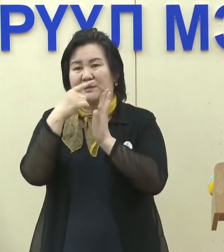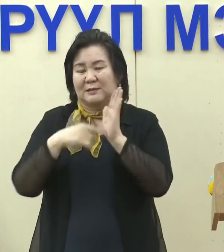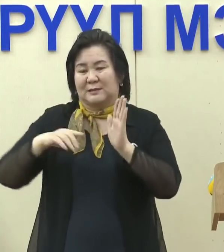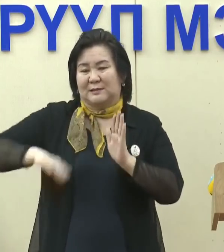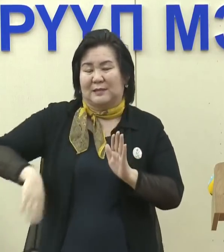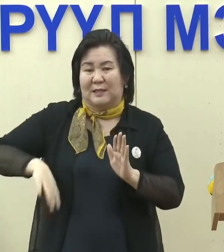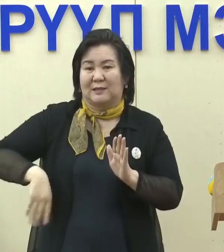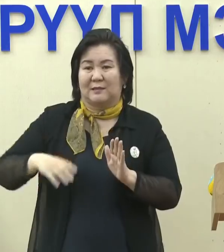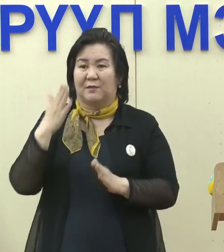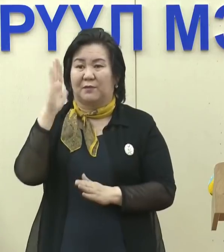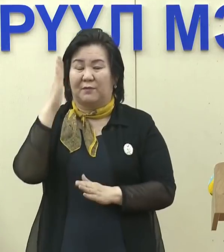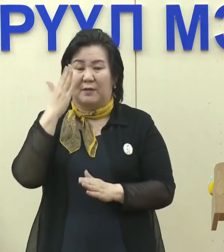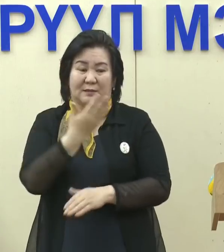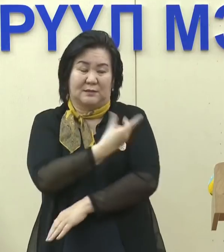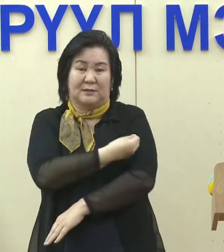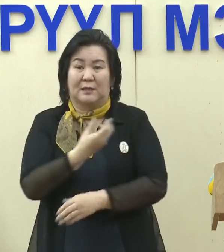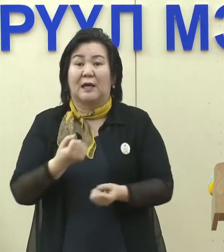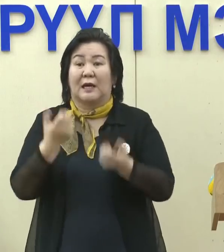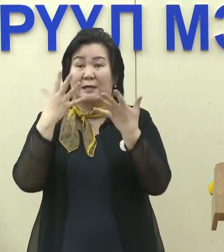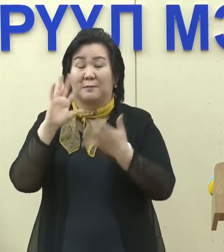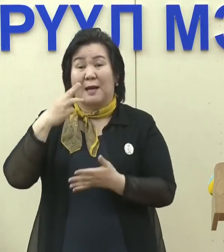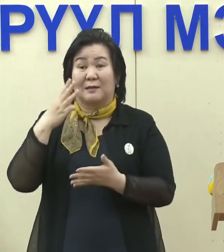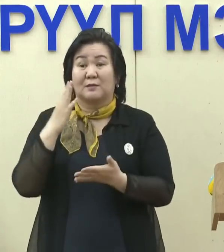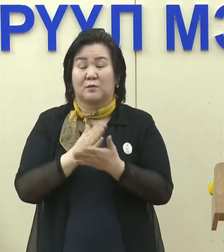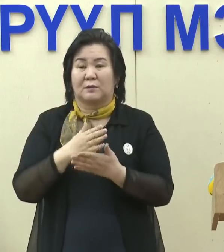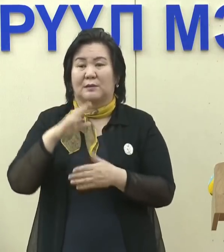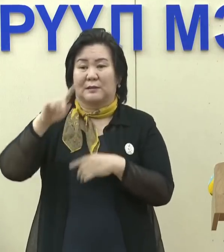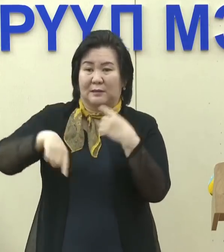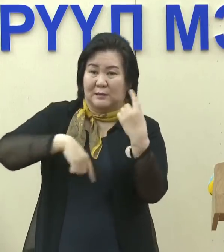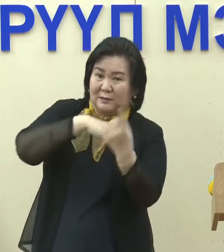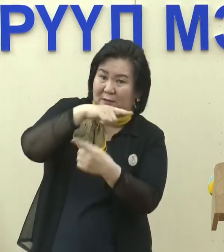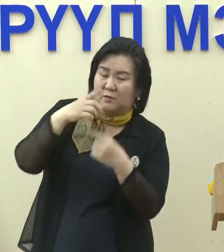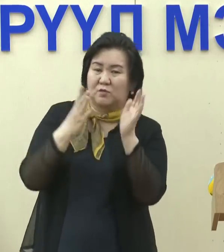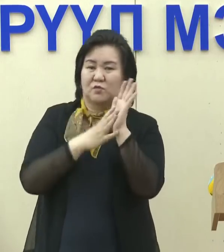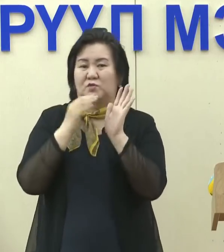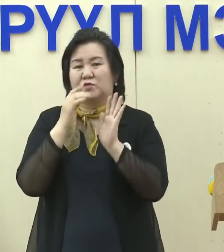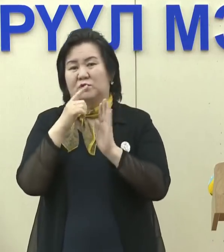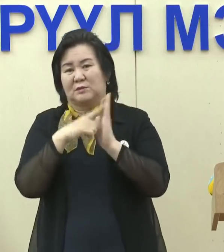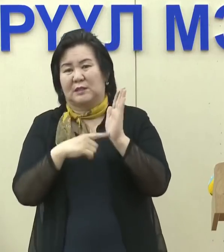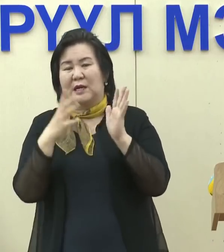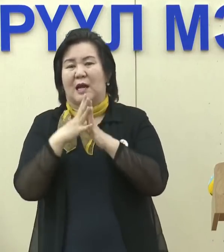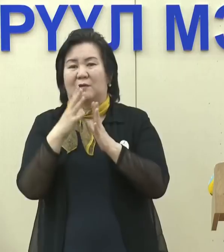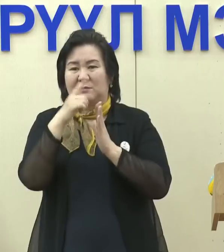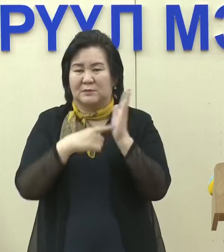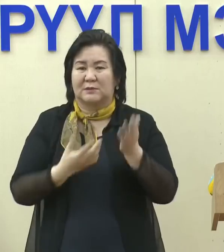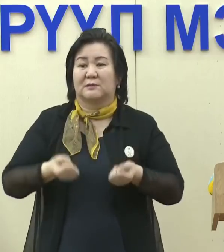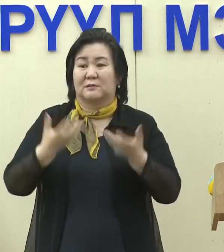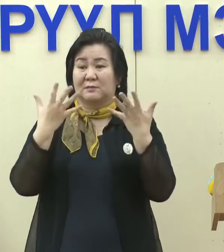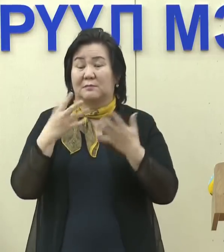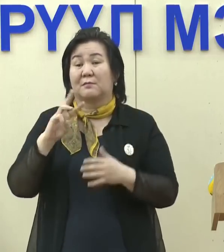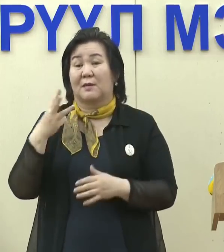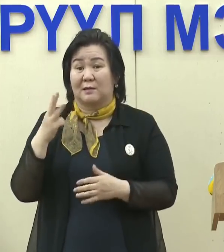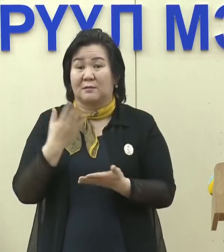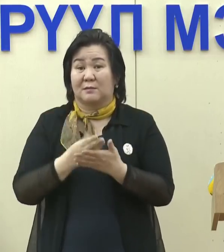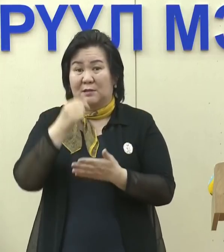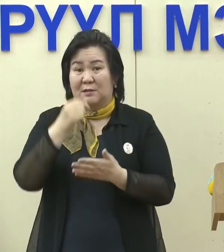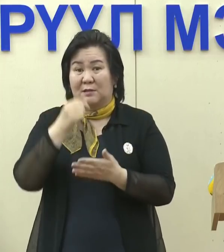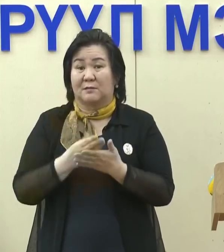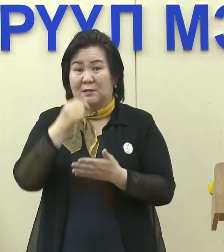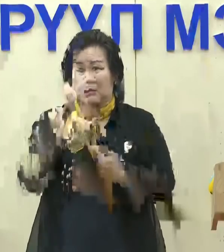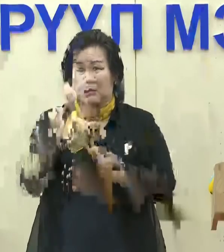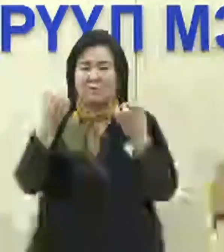бол вакцины гарах магадaltaй яагаад гэвэл энд эргээд 9-10 сар дахиад дэгдэлт гарнаа гэсэн одоо эмч одоо Эрдэнэтэн